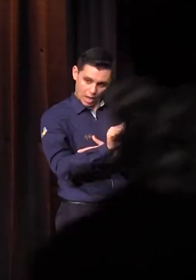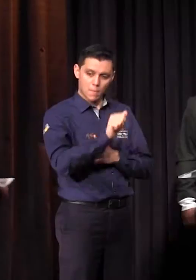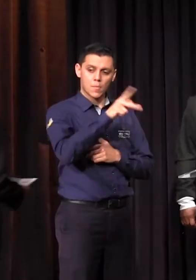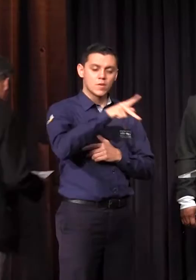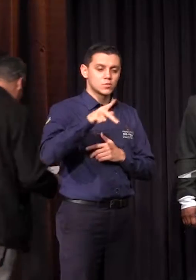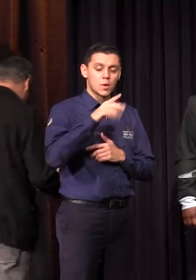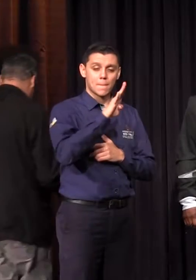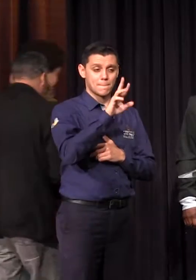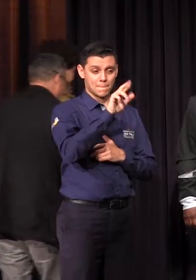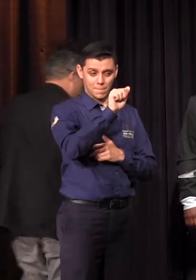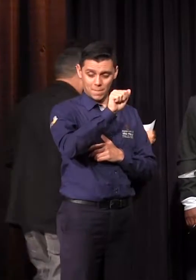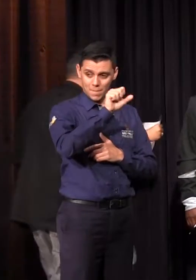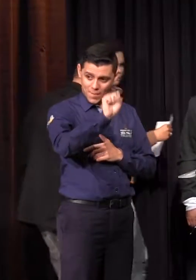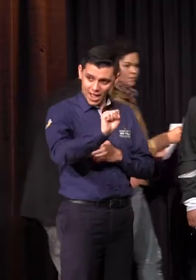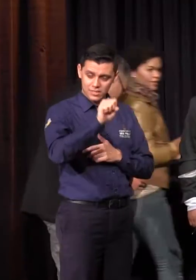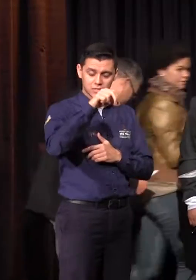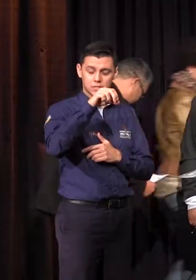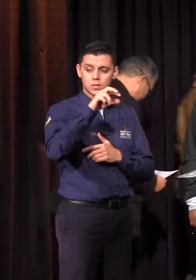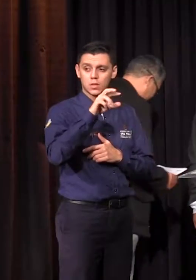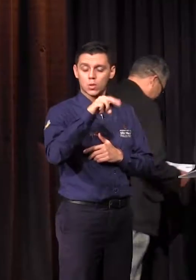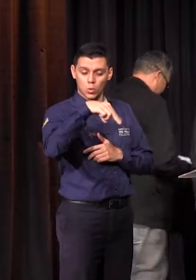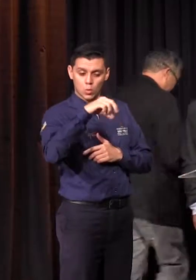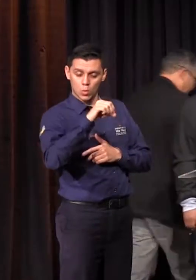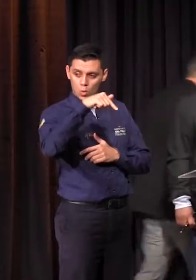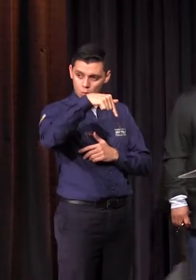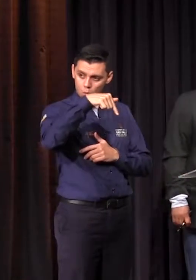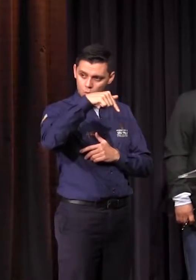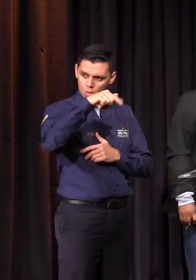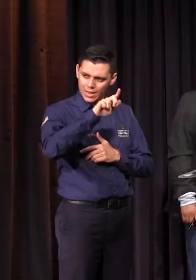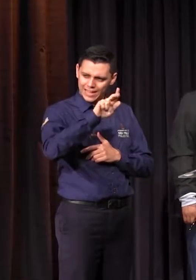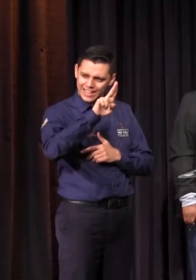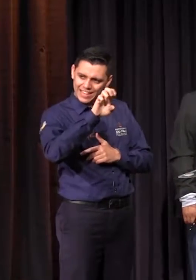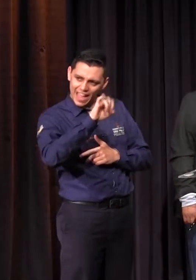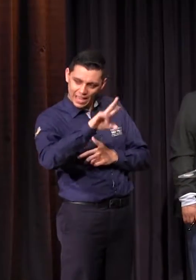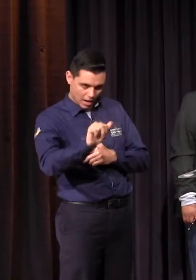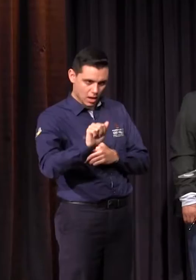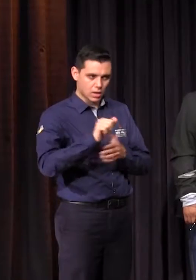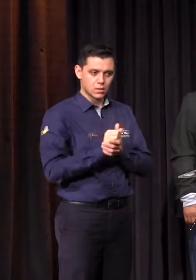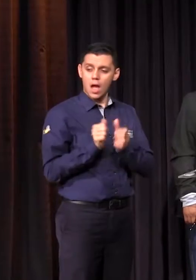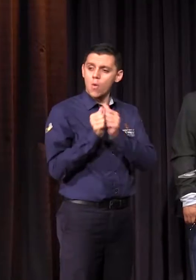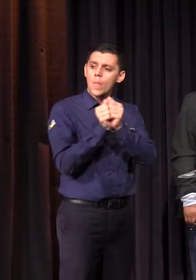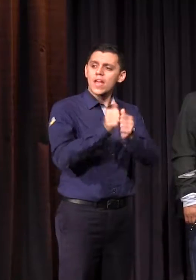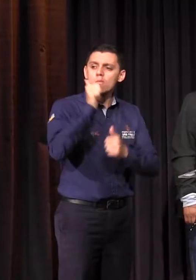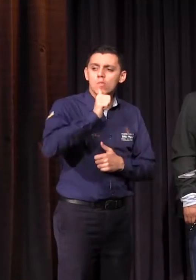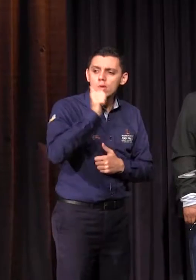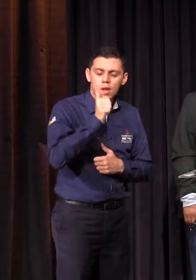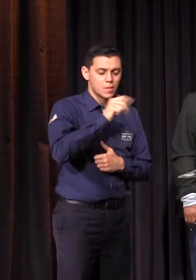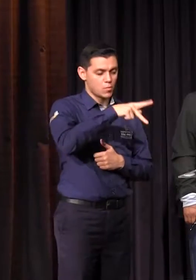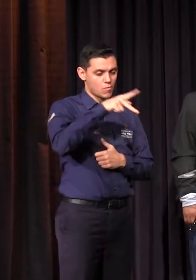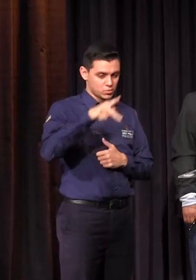acompanhado da representante do cras professora terezinha